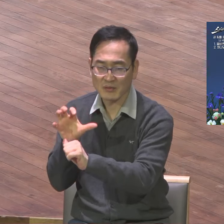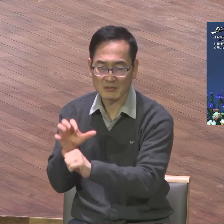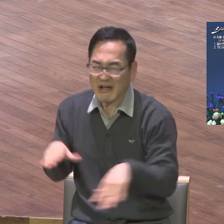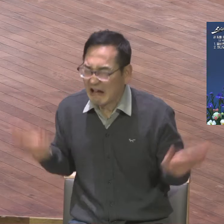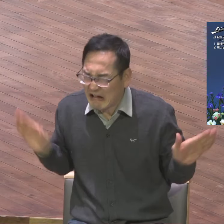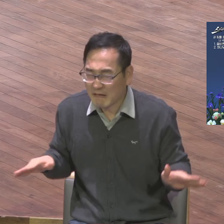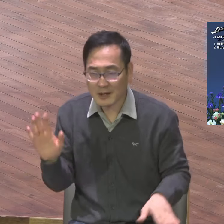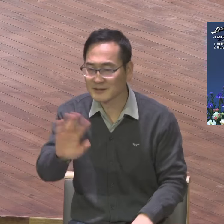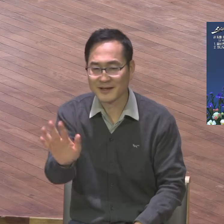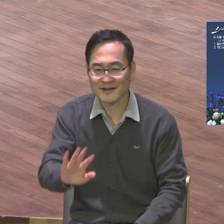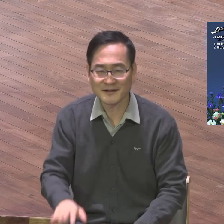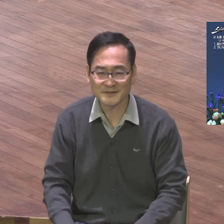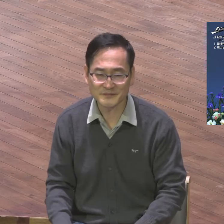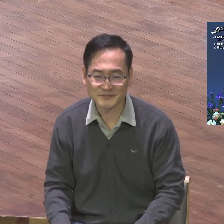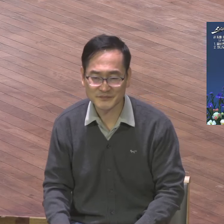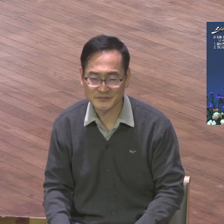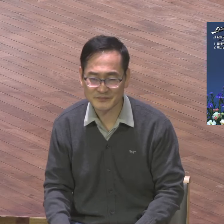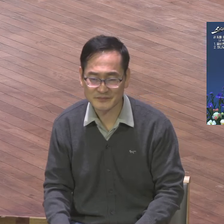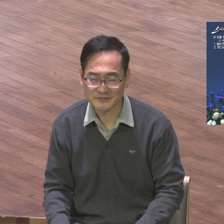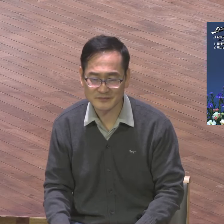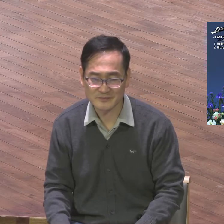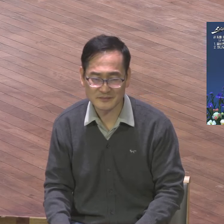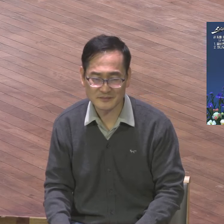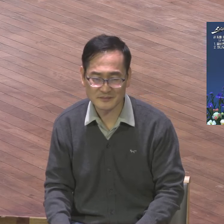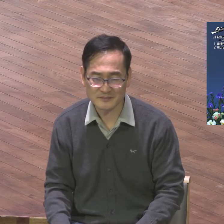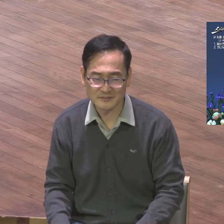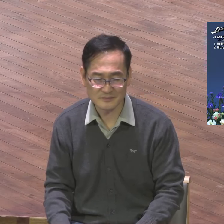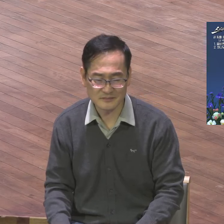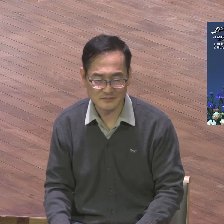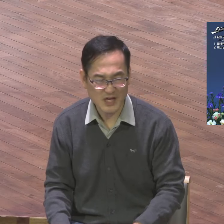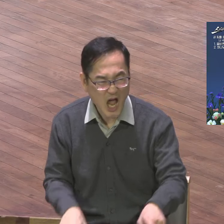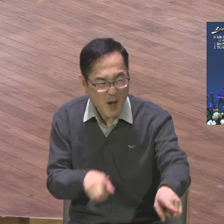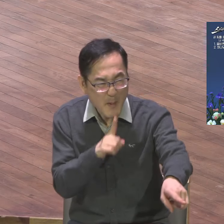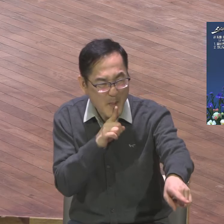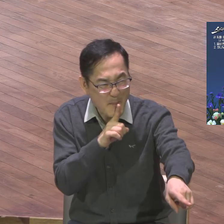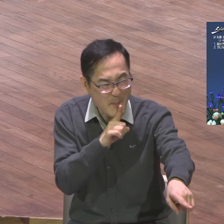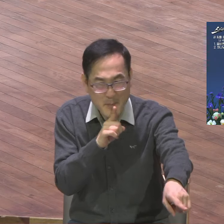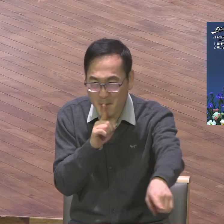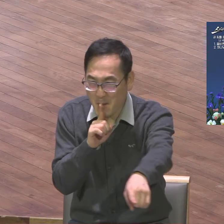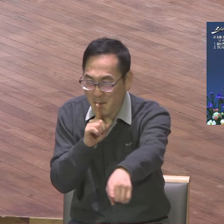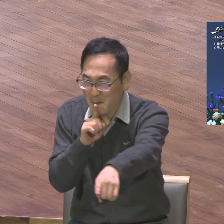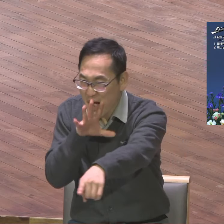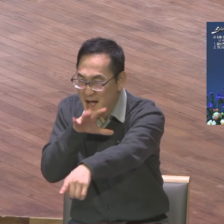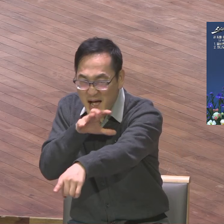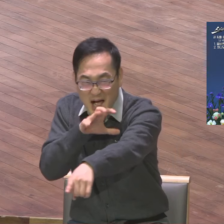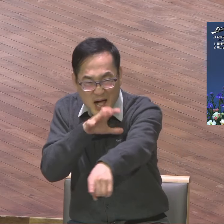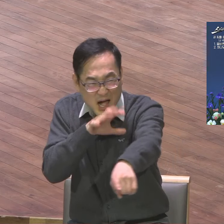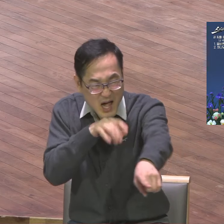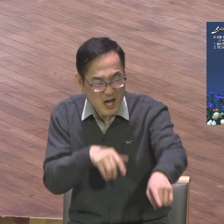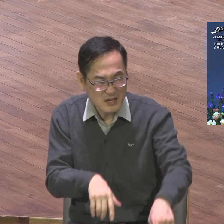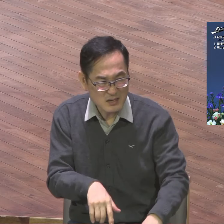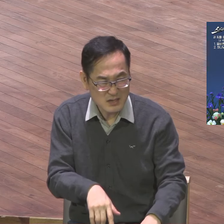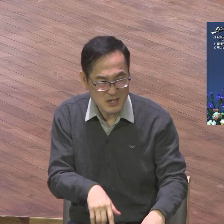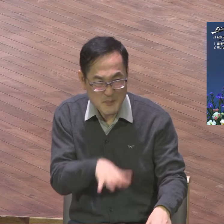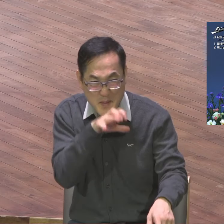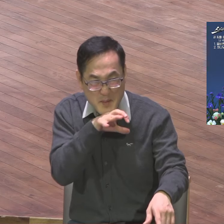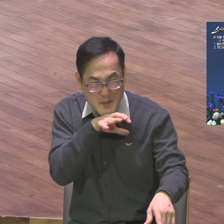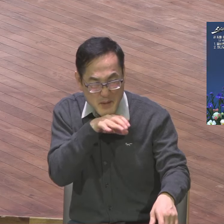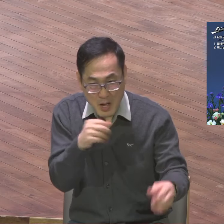이게 아니고 이 사람이 저 말아 저 사람이 저 말아 이런 말아 저런 말아 그래서 막 발버둥 치는 게 아니고